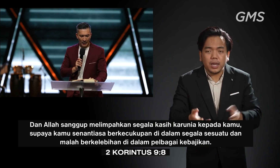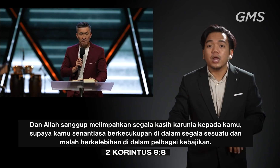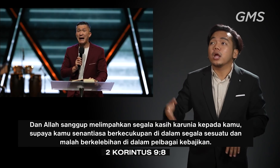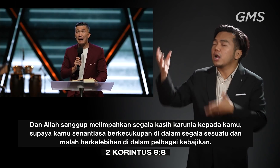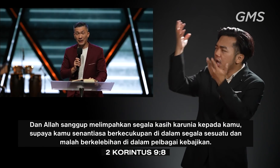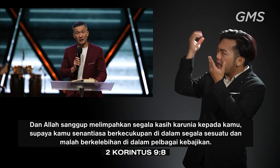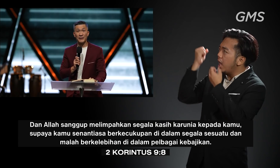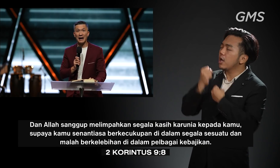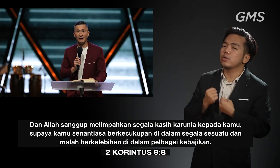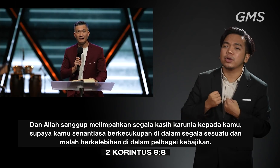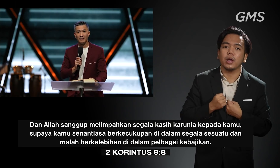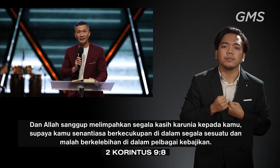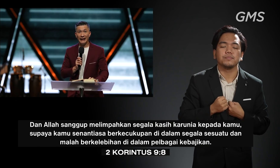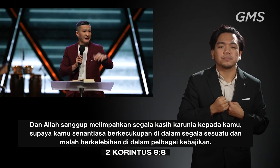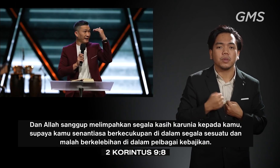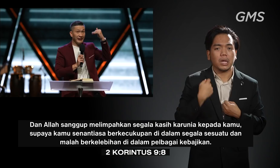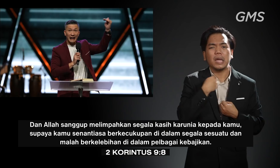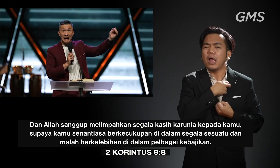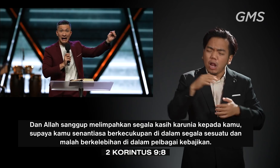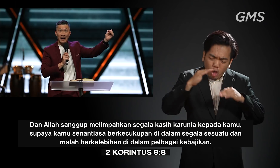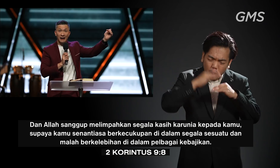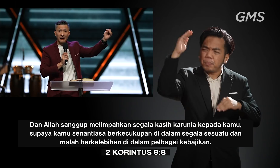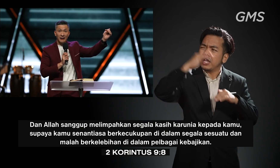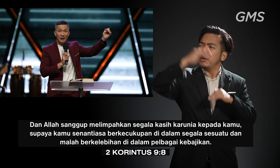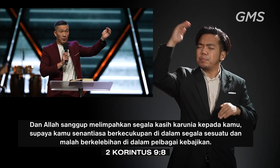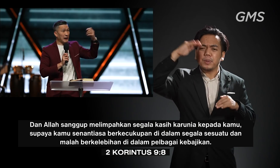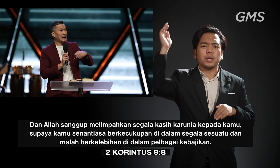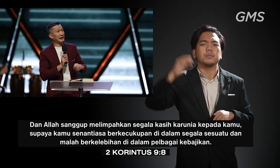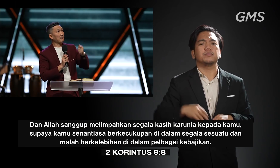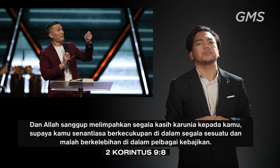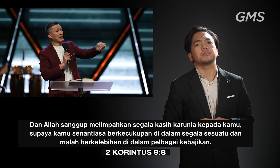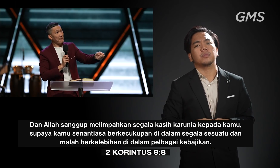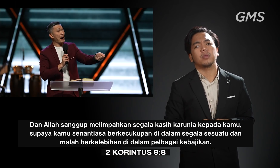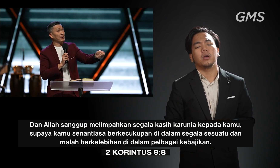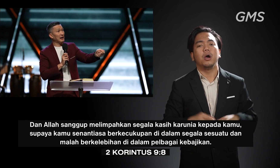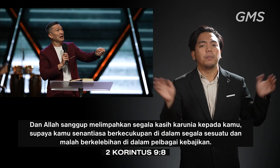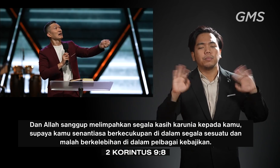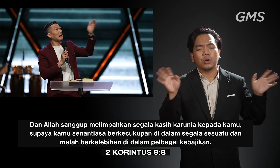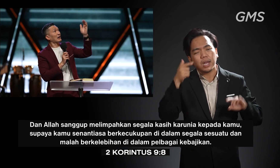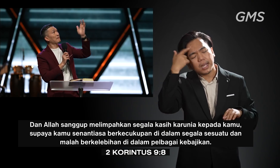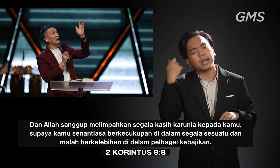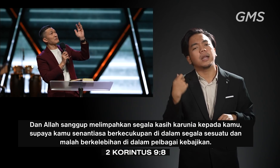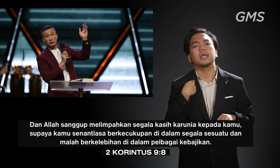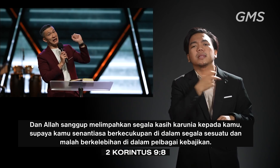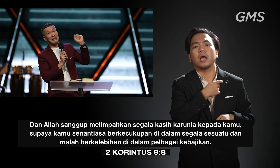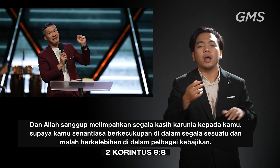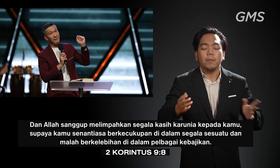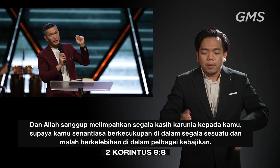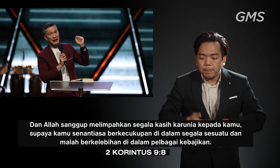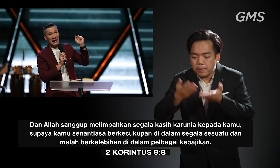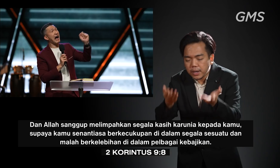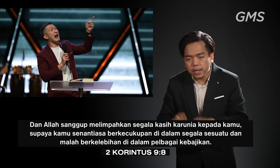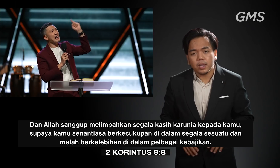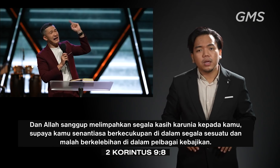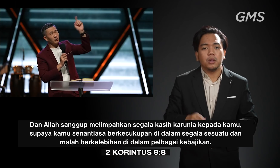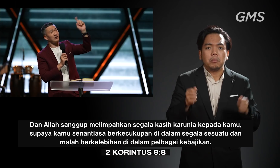berkecukupan, malah berkelebihan. Ini dari tindakan Allah. Bukan karena kita memberi dengan pamrih, kita klaim-klaim 100 kali ganda.